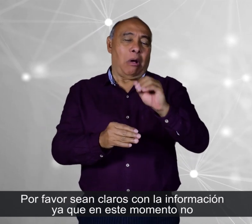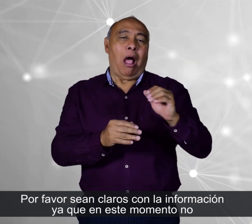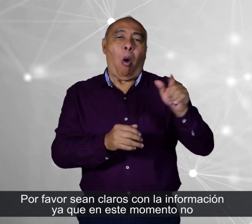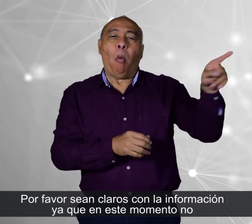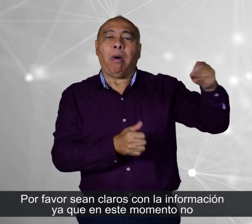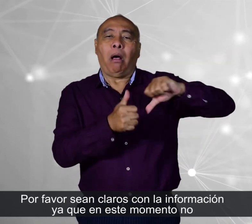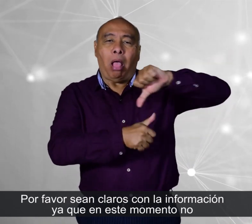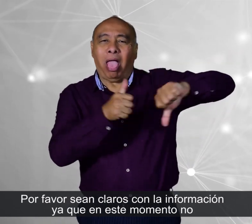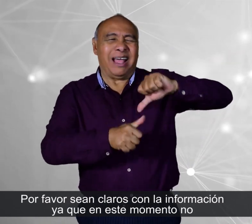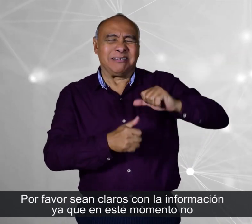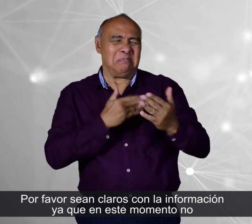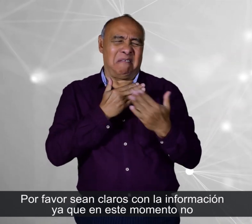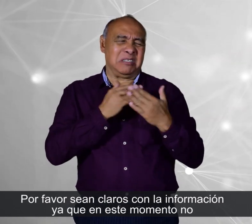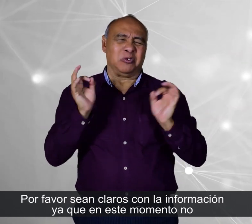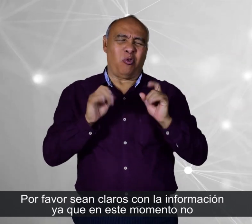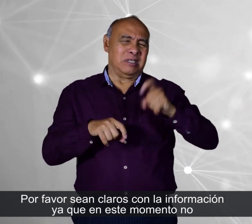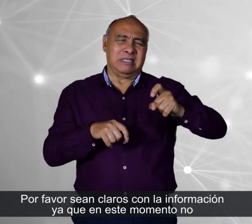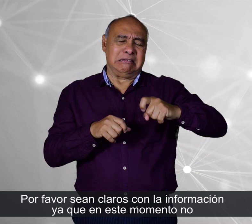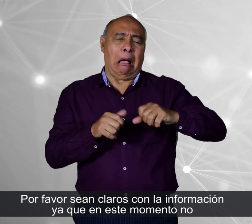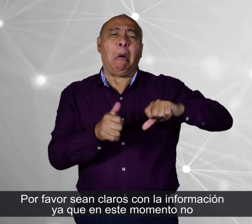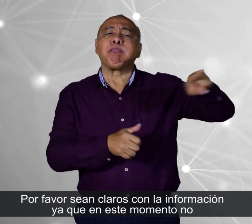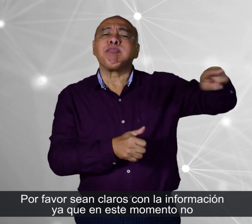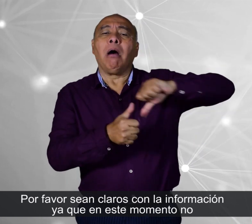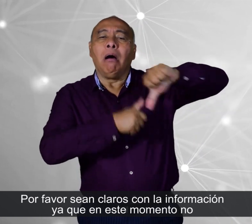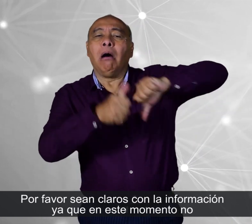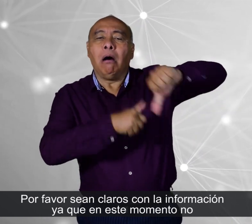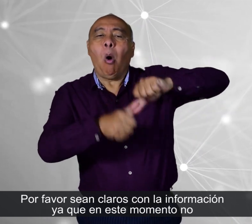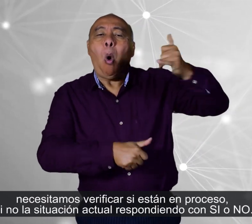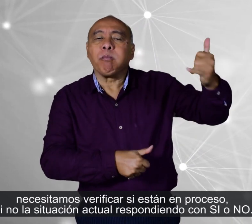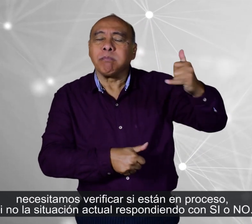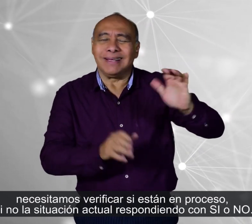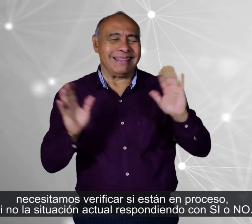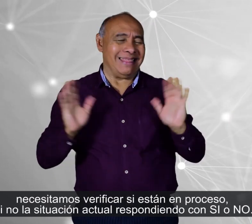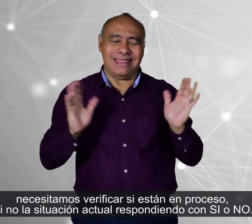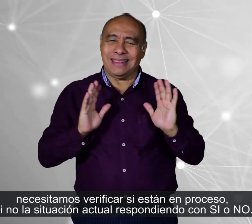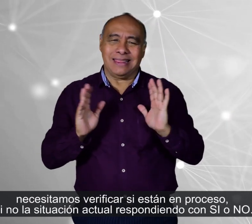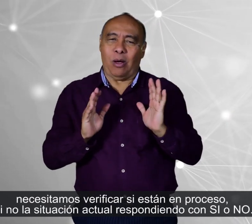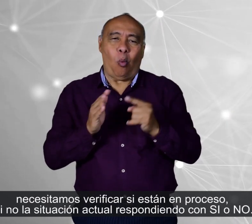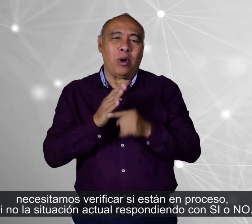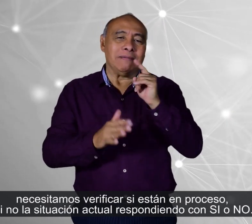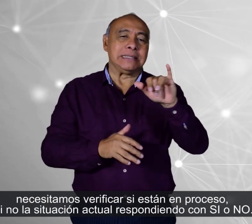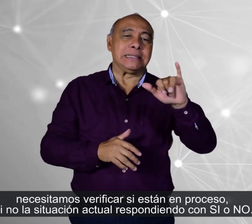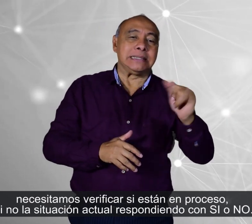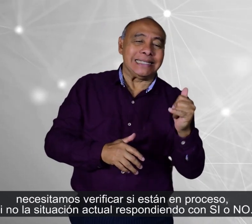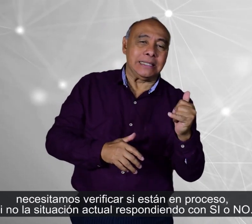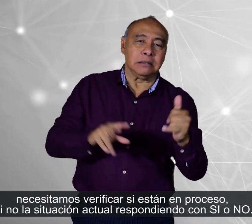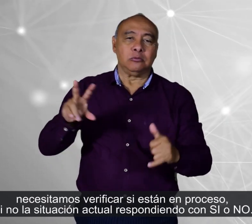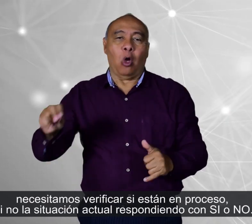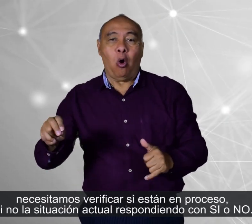favor, sean claros con la información ya que en este momento no necesitamos verificar si están en proceso, sino la situación